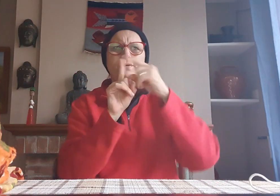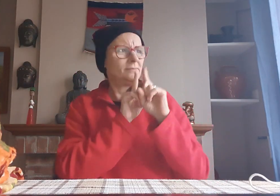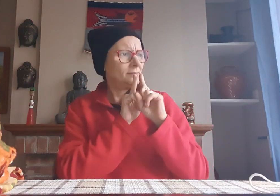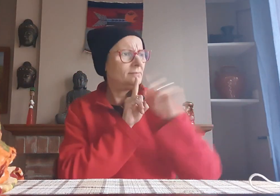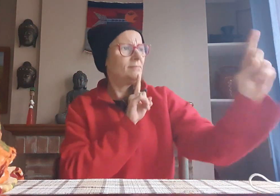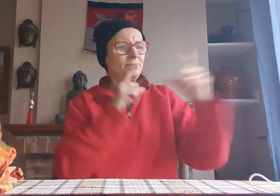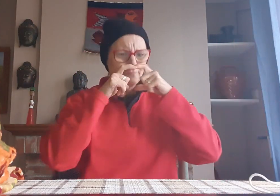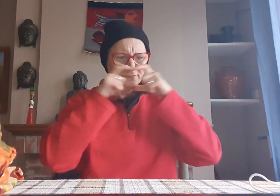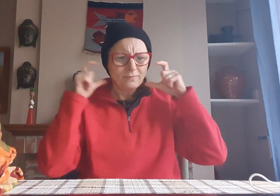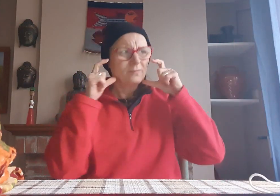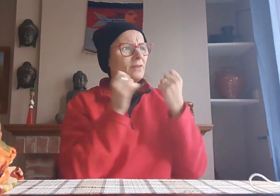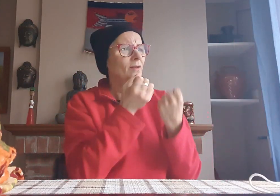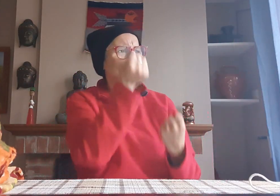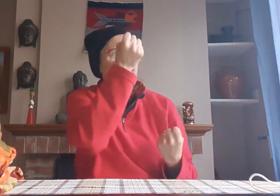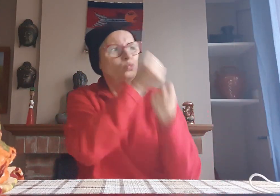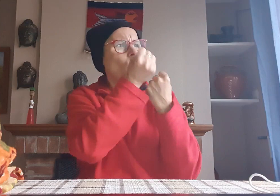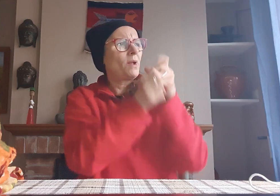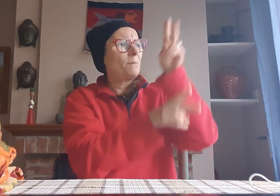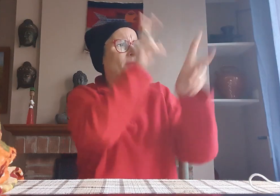hecho, hemos alquilado dos pisos, pero quién sabe.